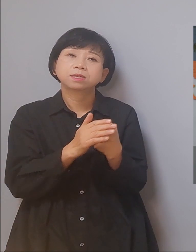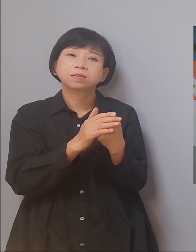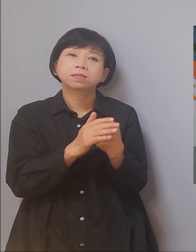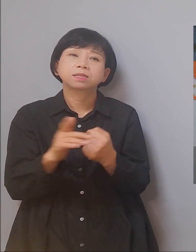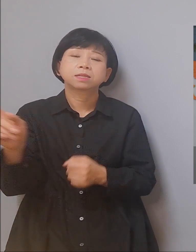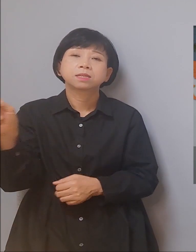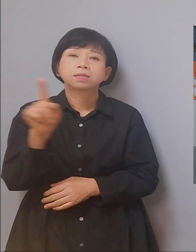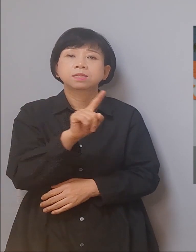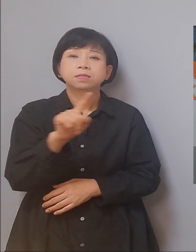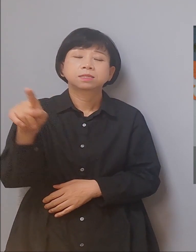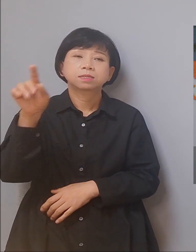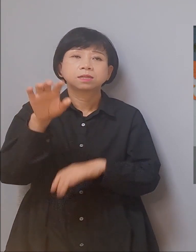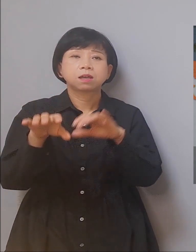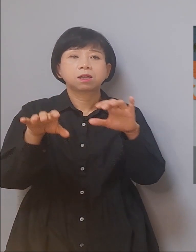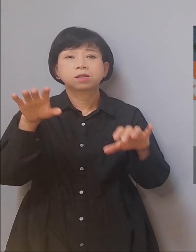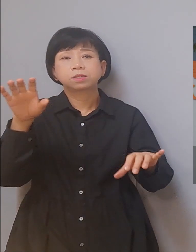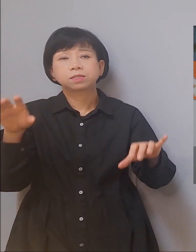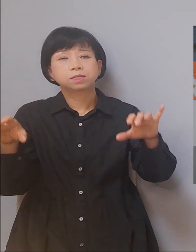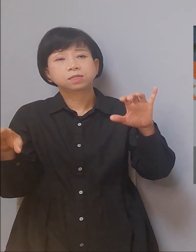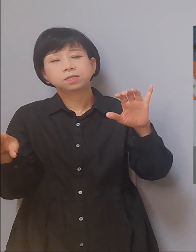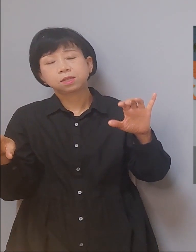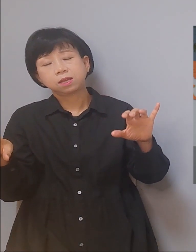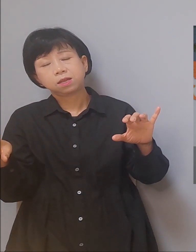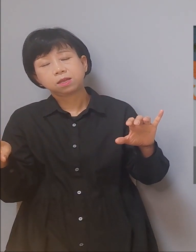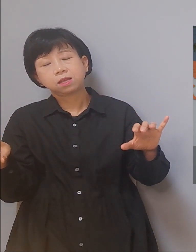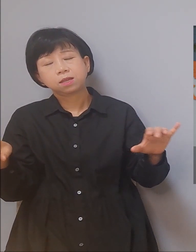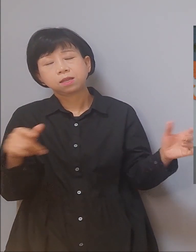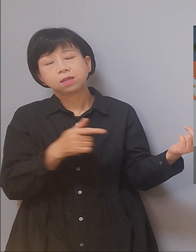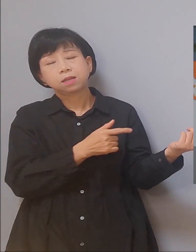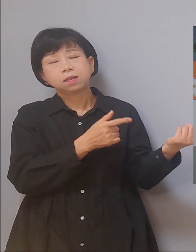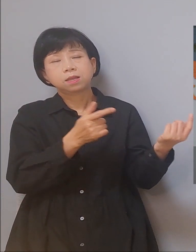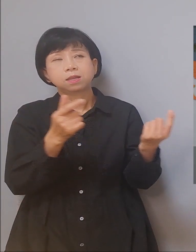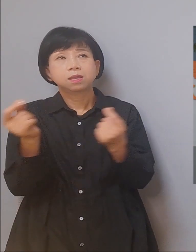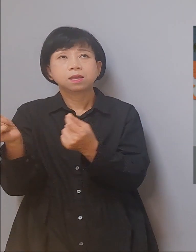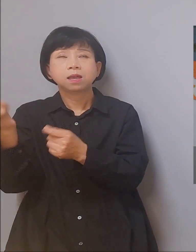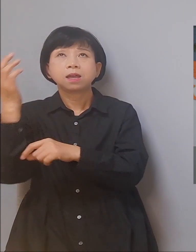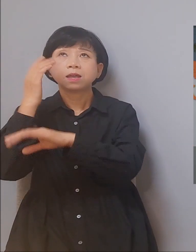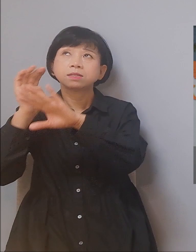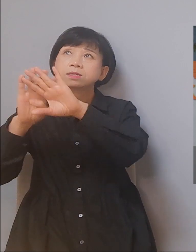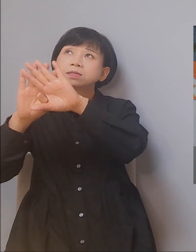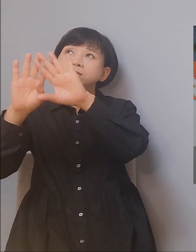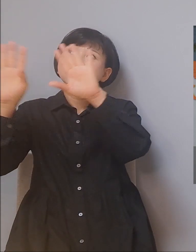동행하니 그 어디나